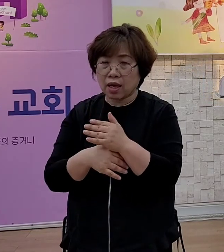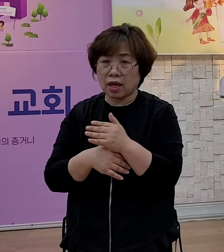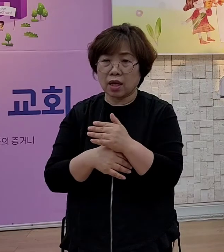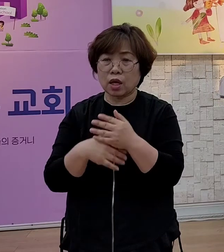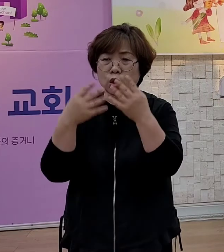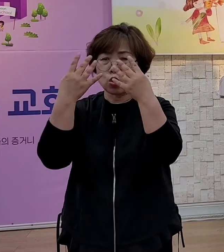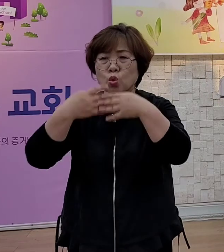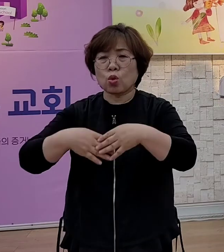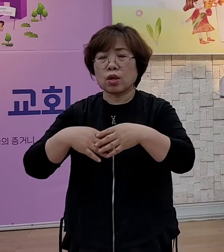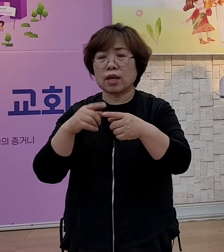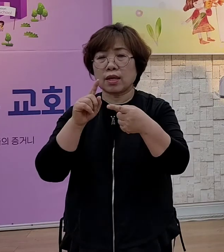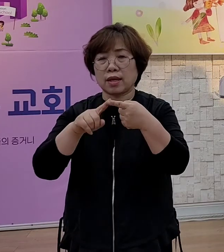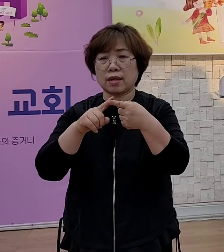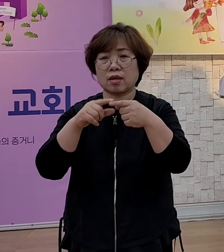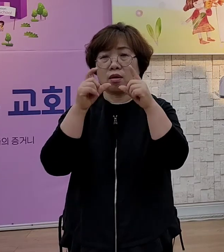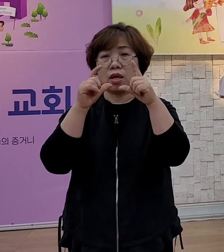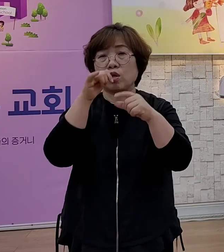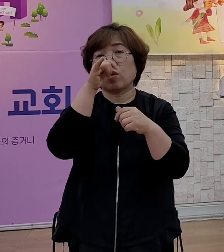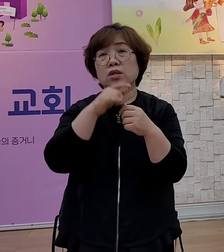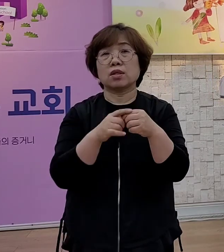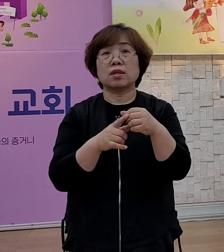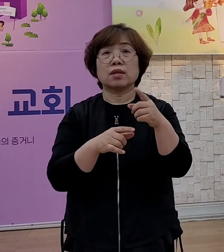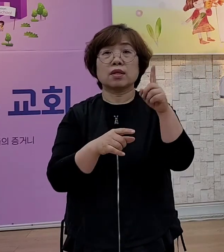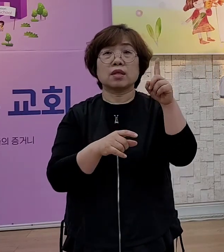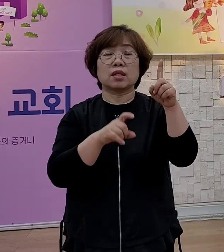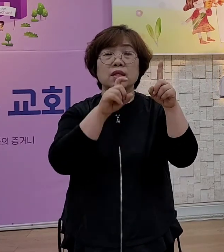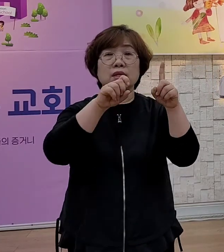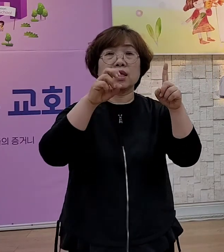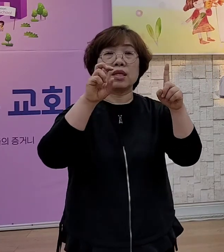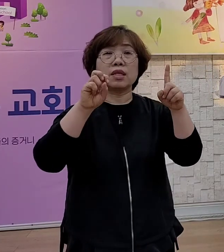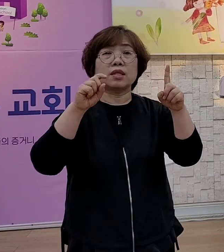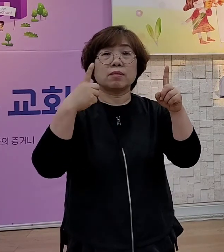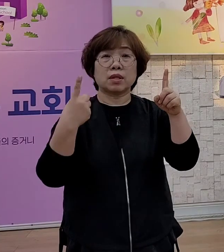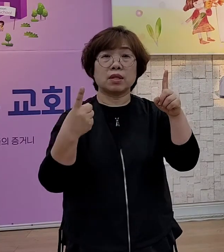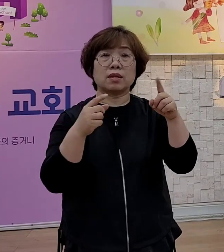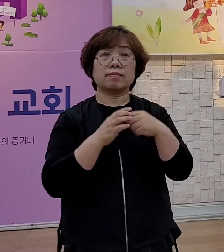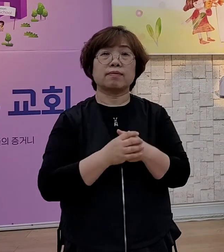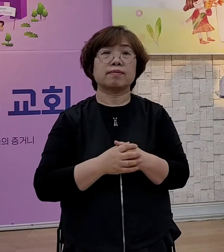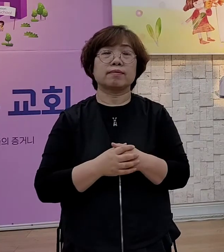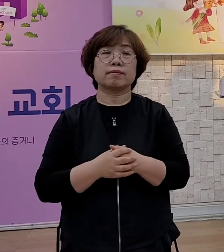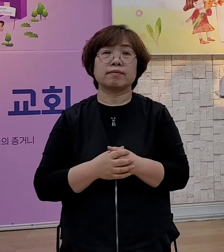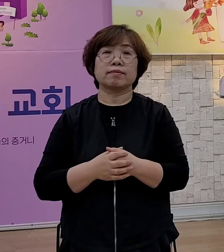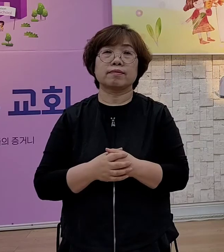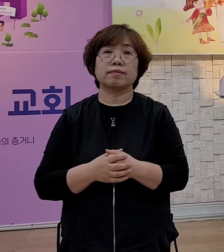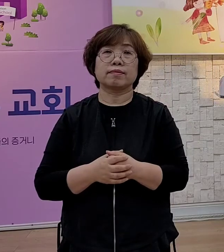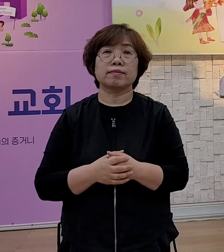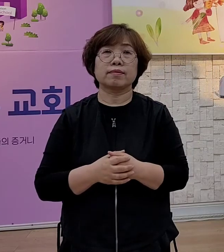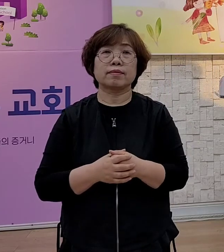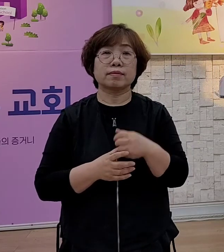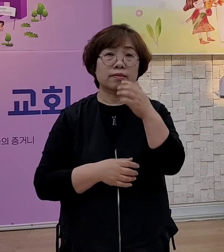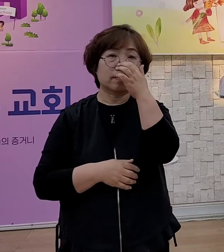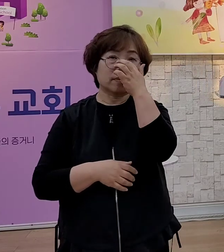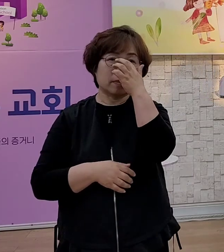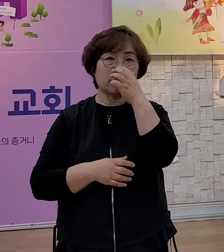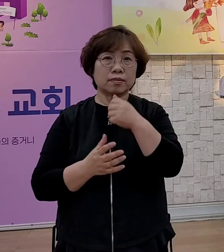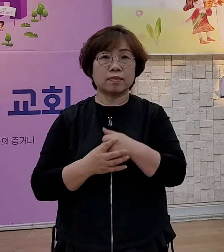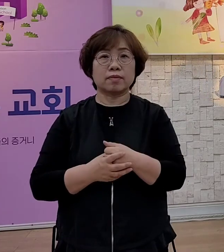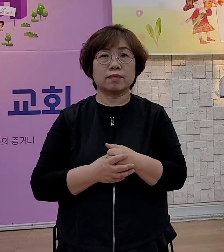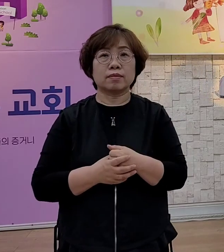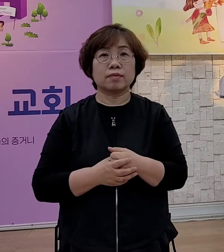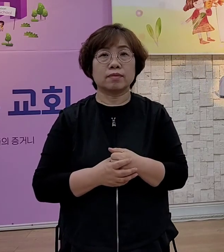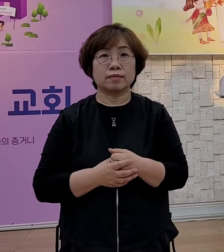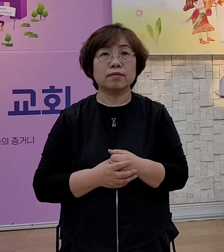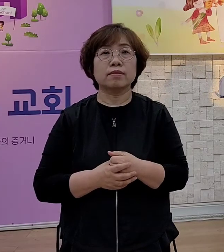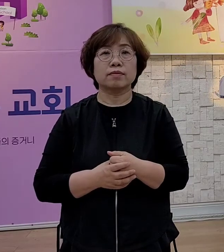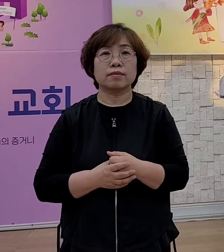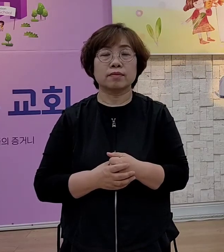한번 보세요. 여러분 21절에 뭐라고 제시하고 있느냐. 오늘 PPT는 안 나와 있는데 21절